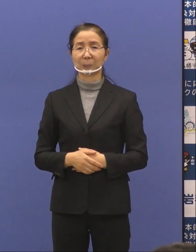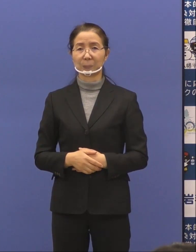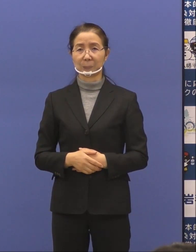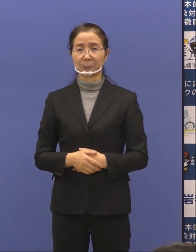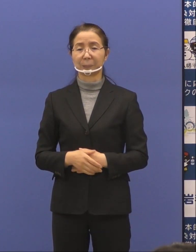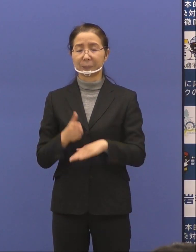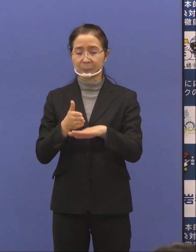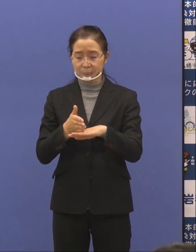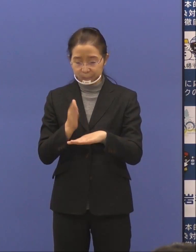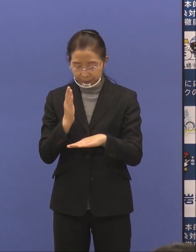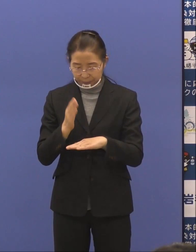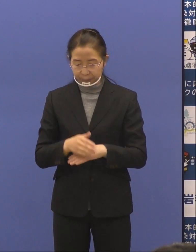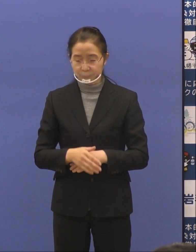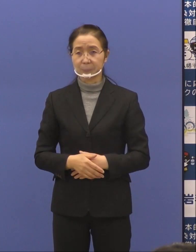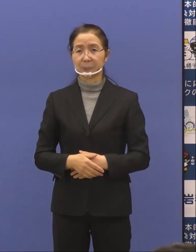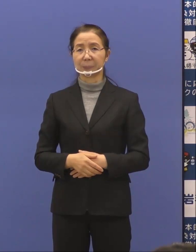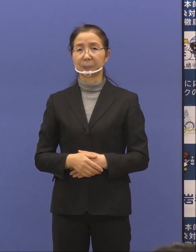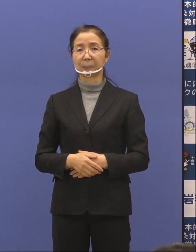ありがとうございます。